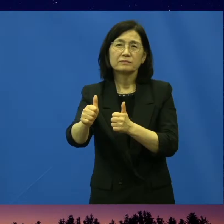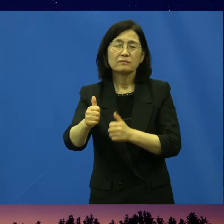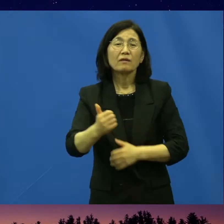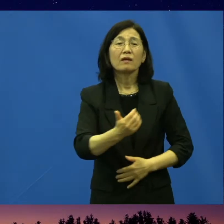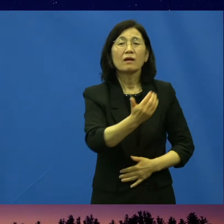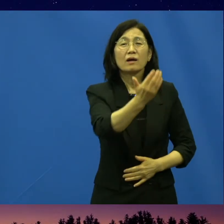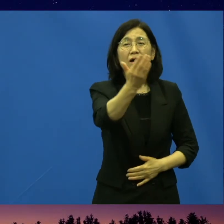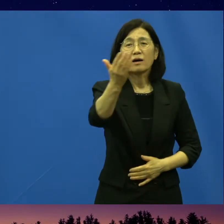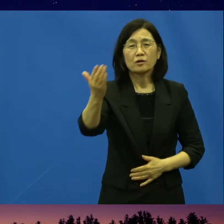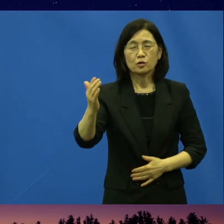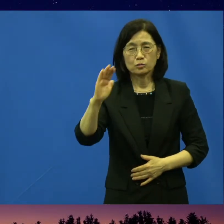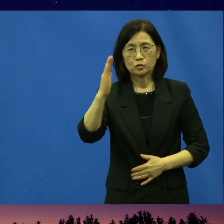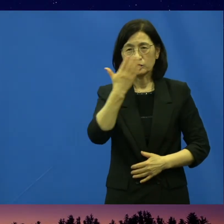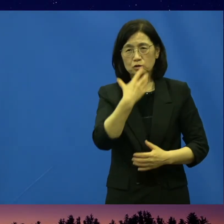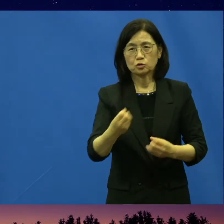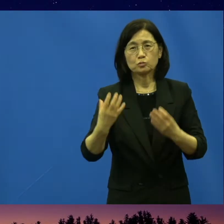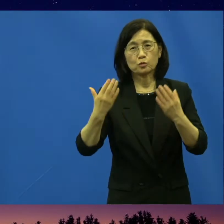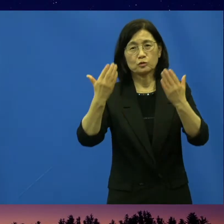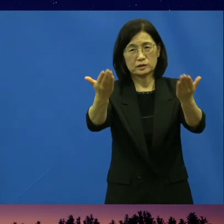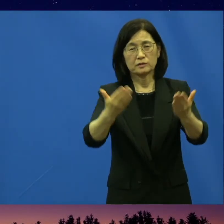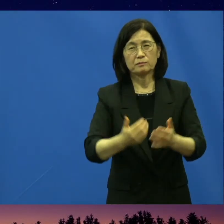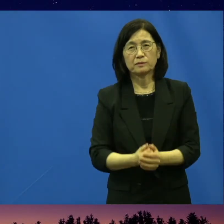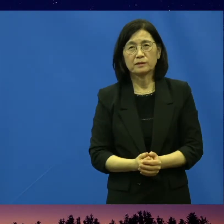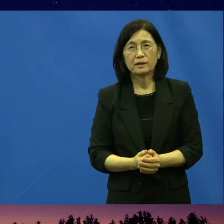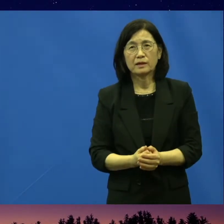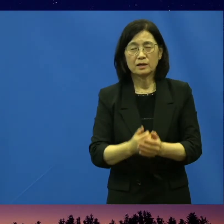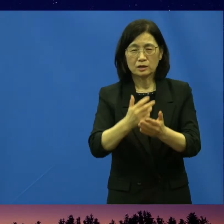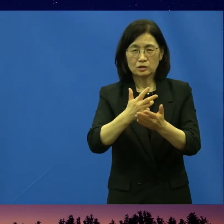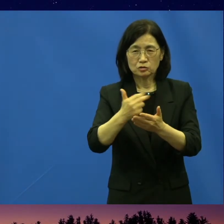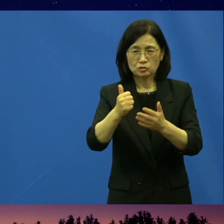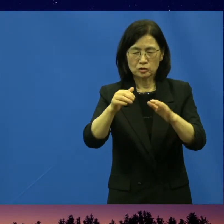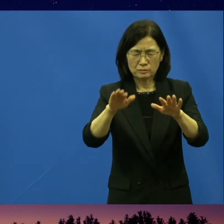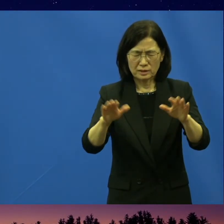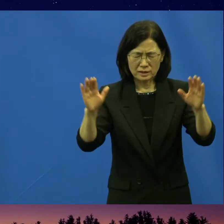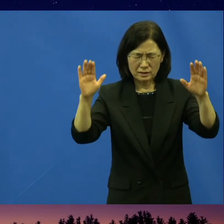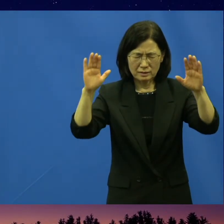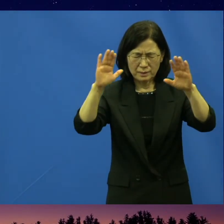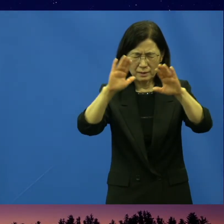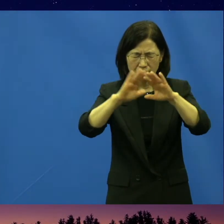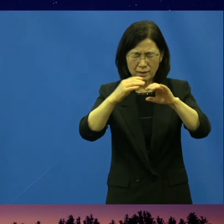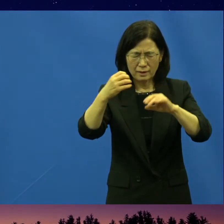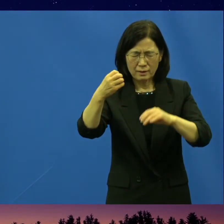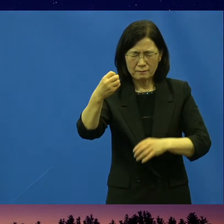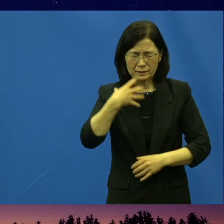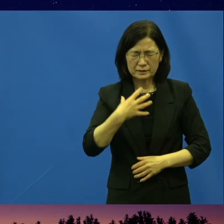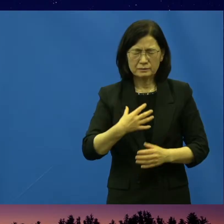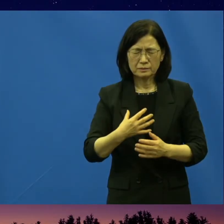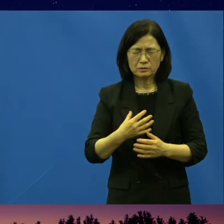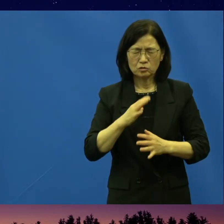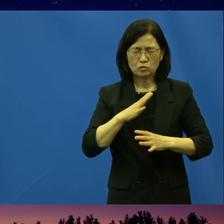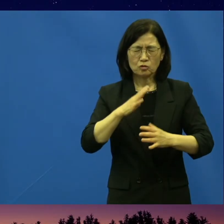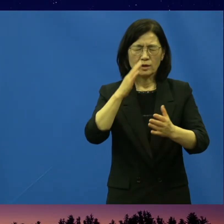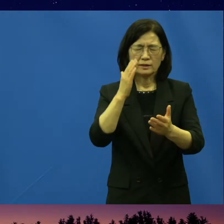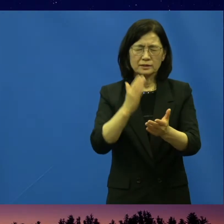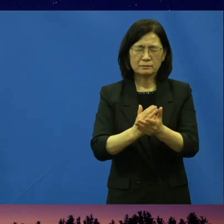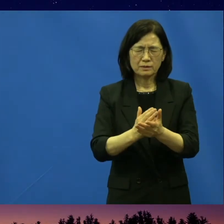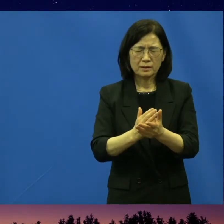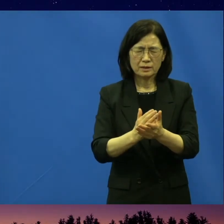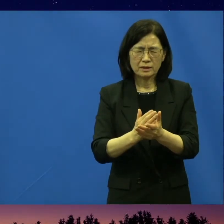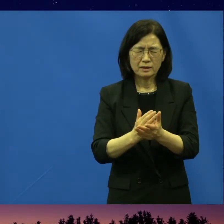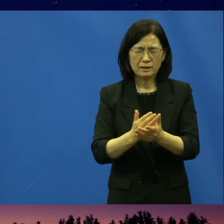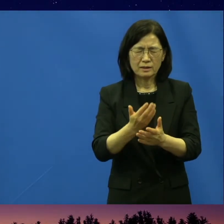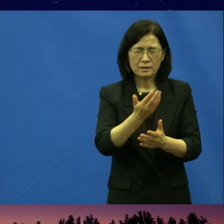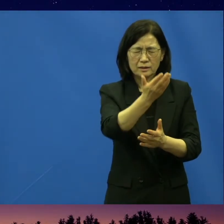여러분들 되시기를 축원합니다. 주님 오늘 이 밤에 우리에게 말씀하십니다. 두려워하지 말라. 내가 너와 함께하리라. 내가 너를 사랑한다. 내가 너를